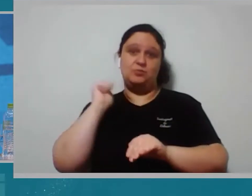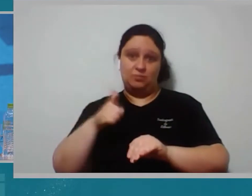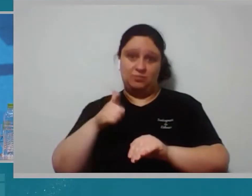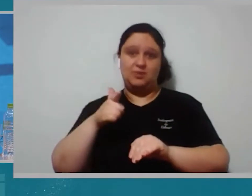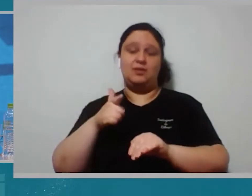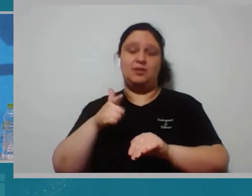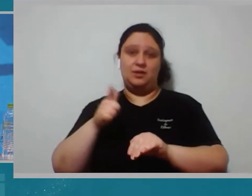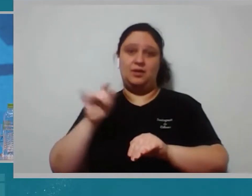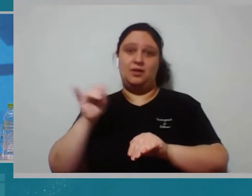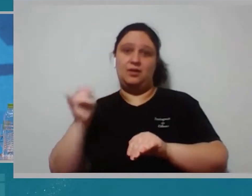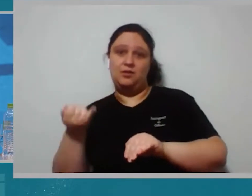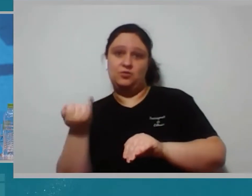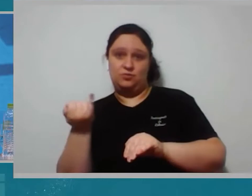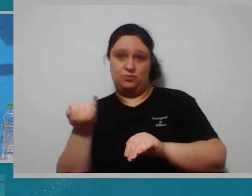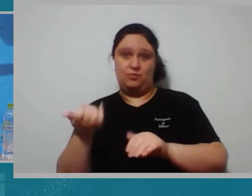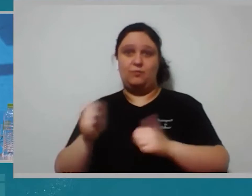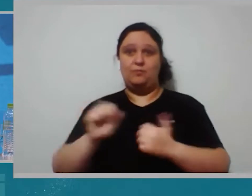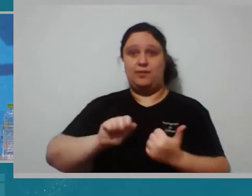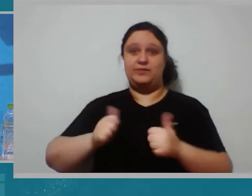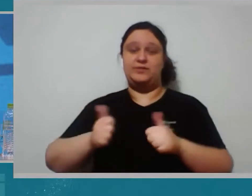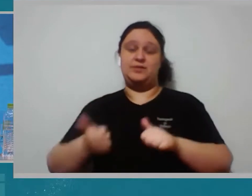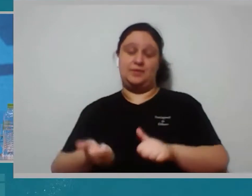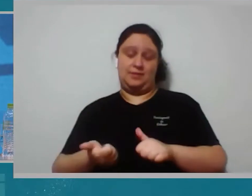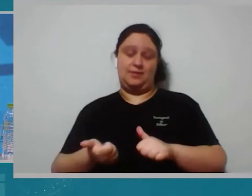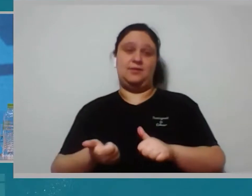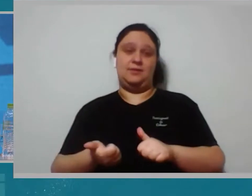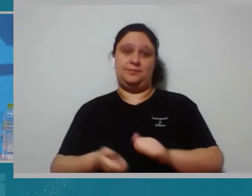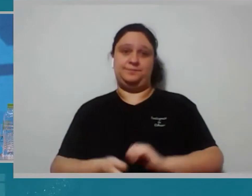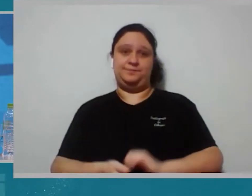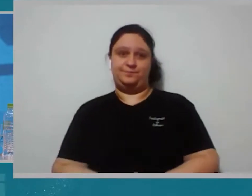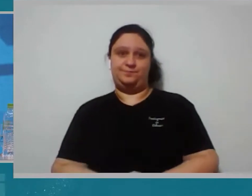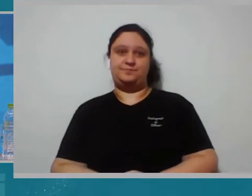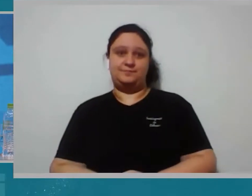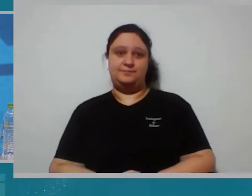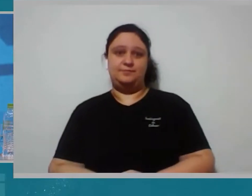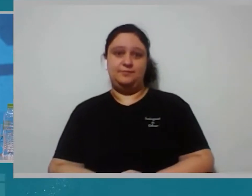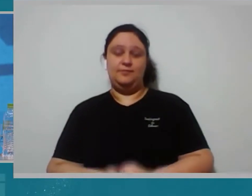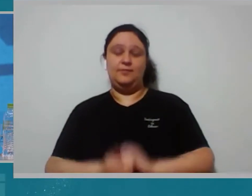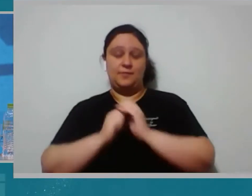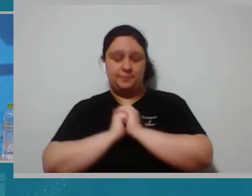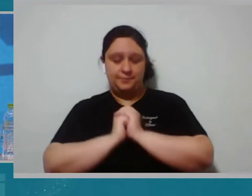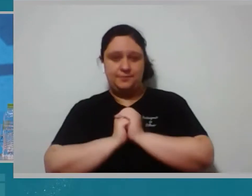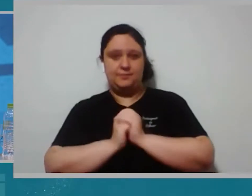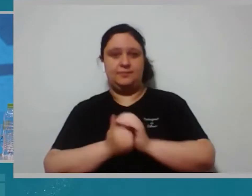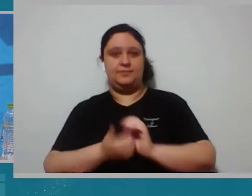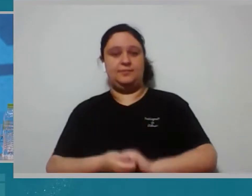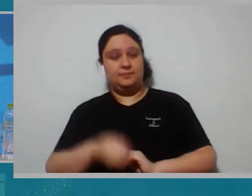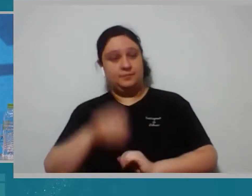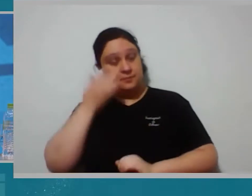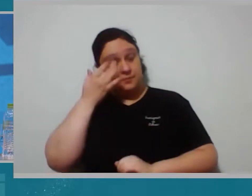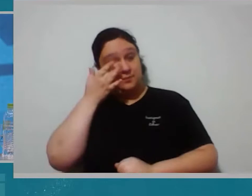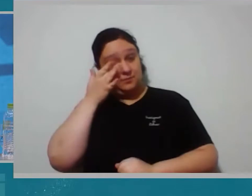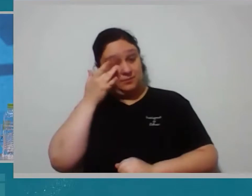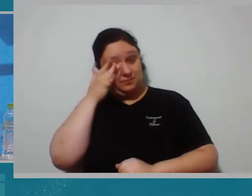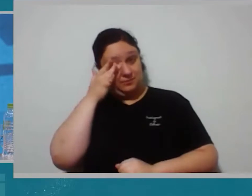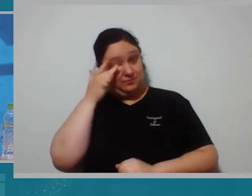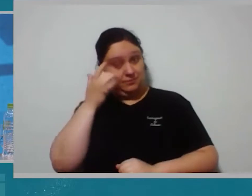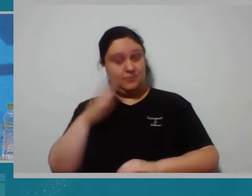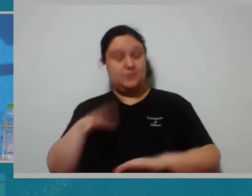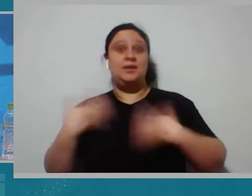dos céus é maior do que ele. Amém? Então, não fica idolatrando João